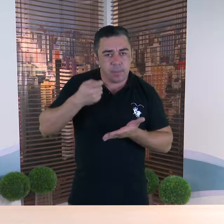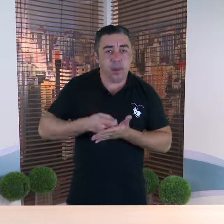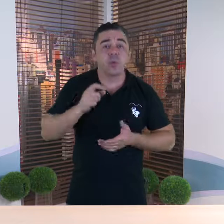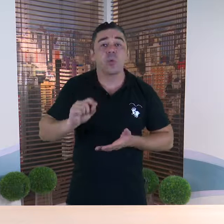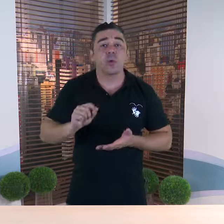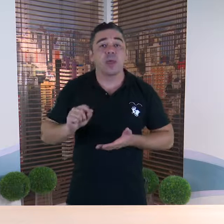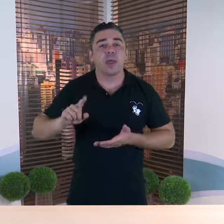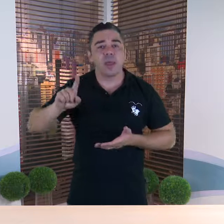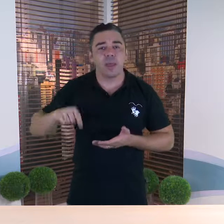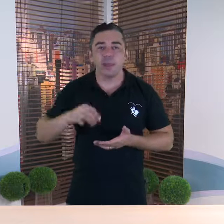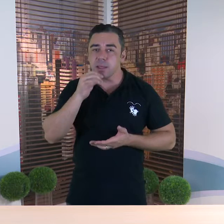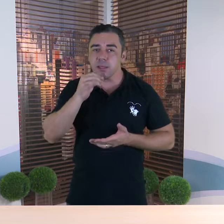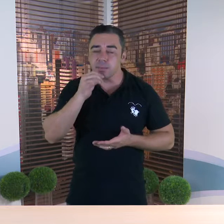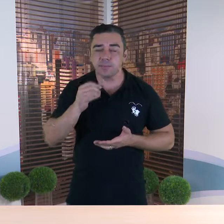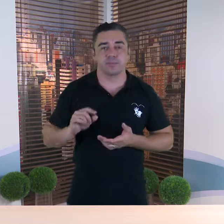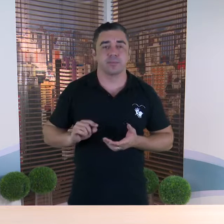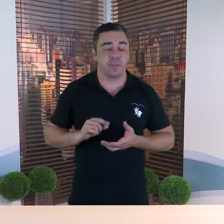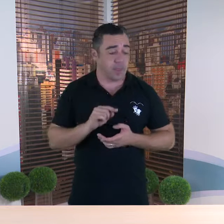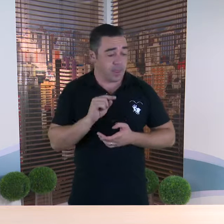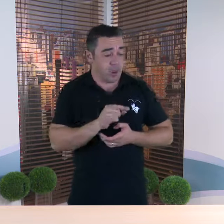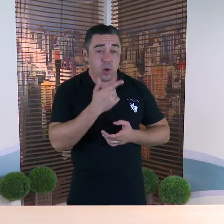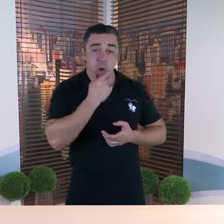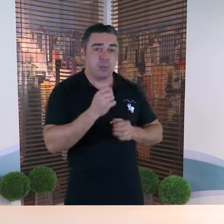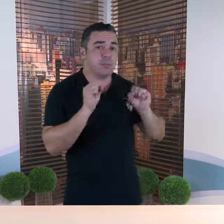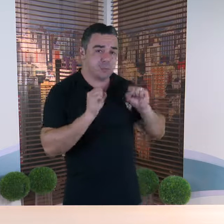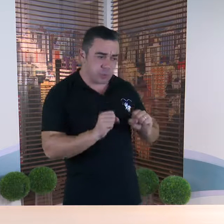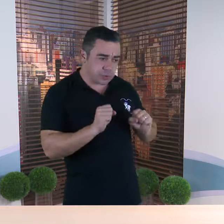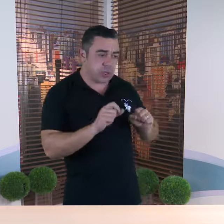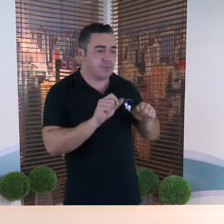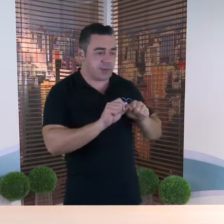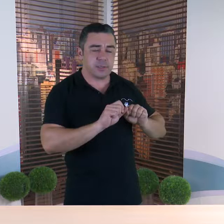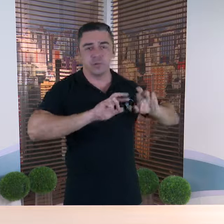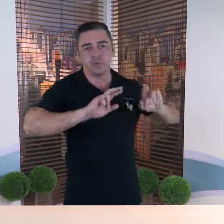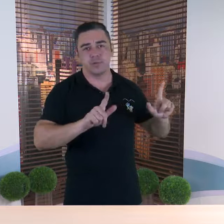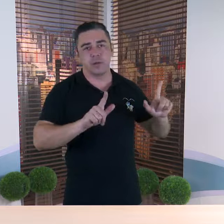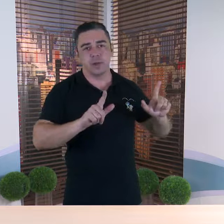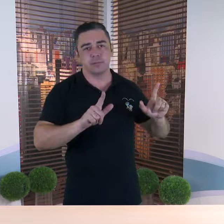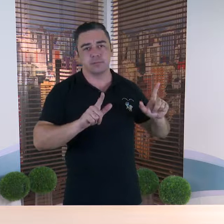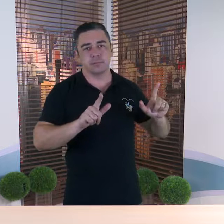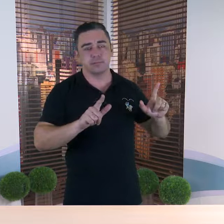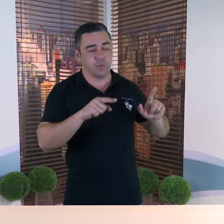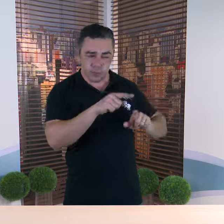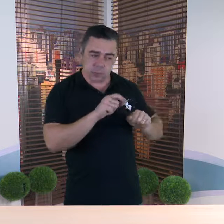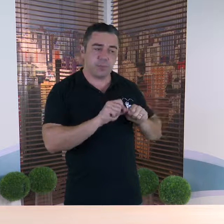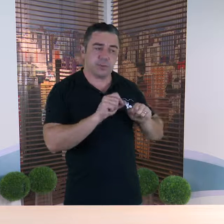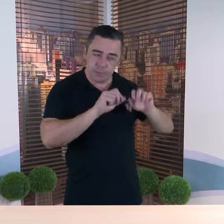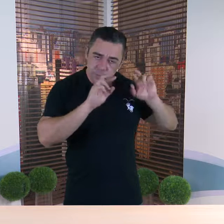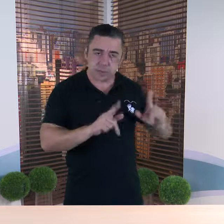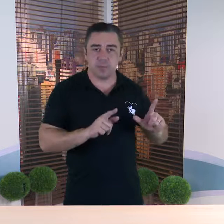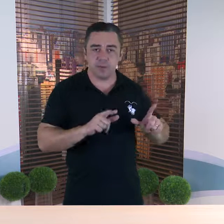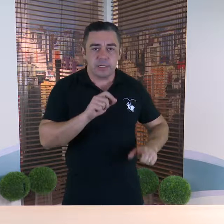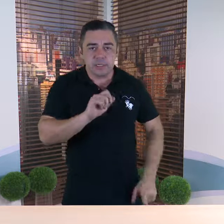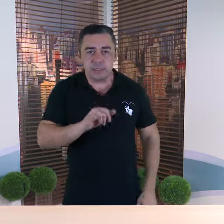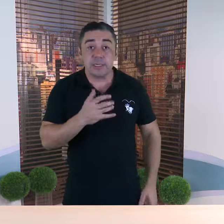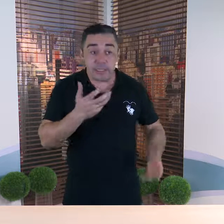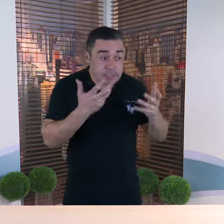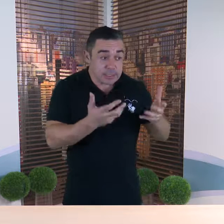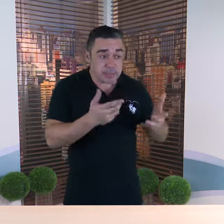se baseia na premissa de que um homem podia ter agido de outra maneira se assim